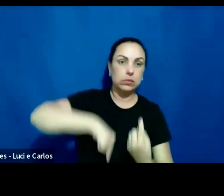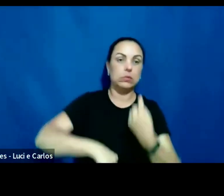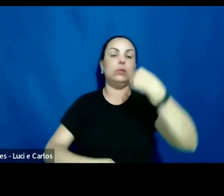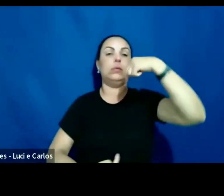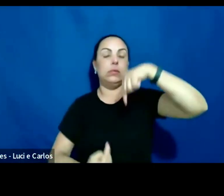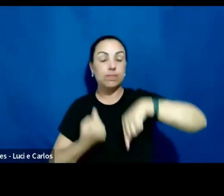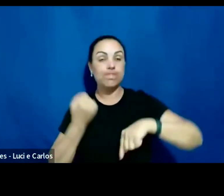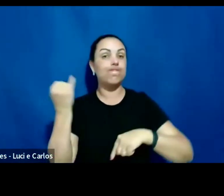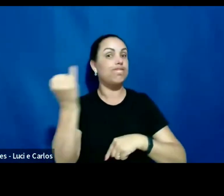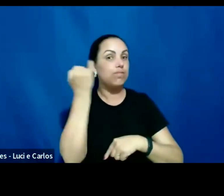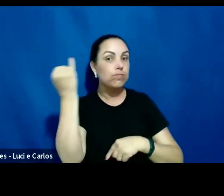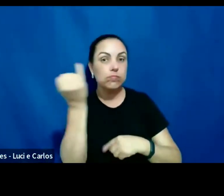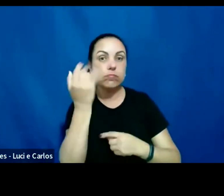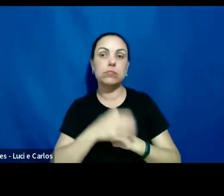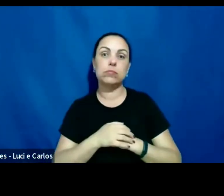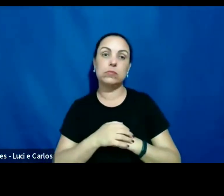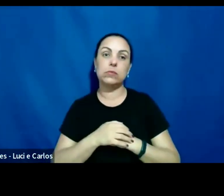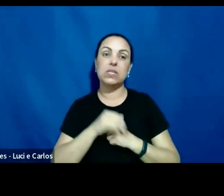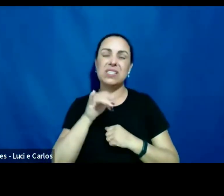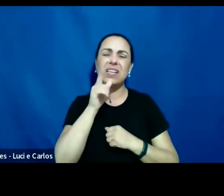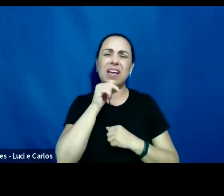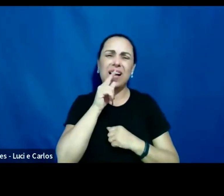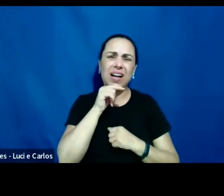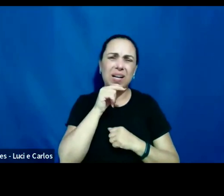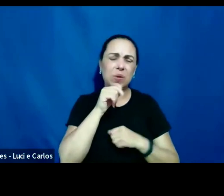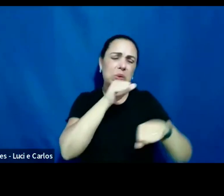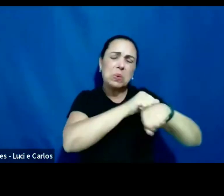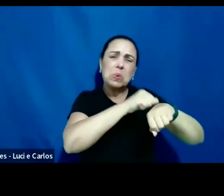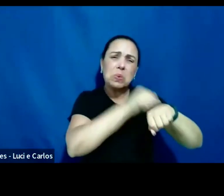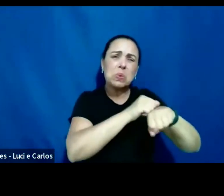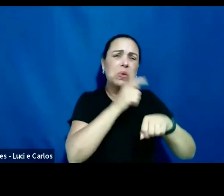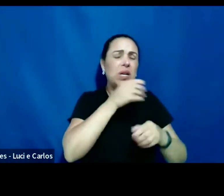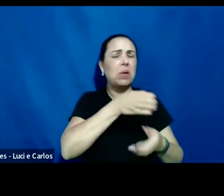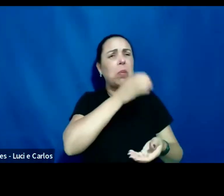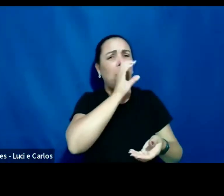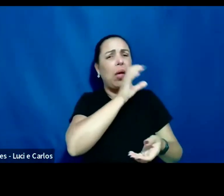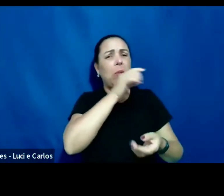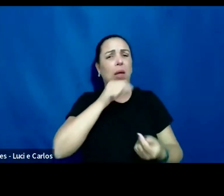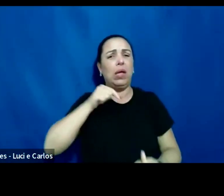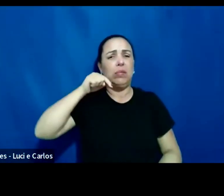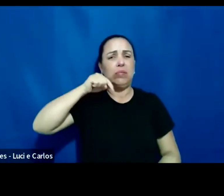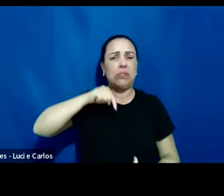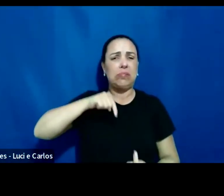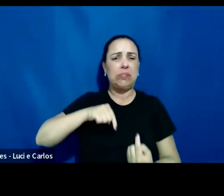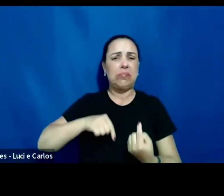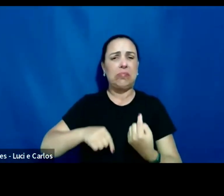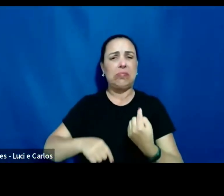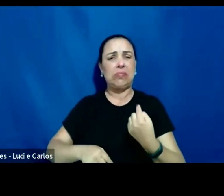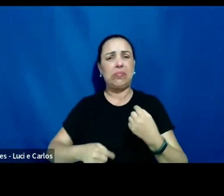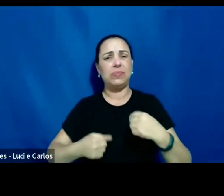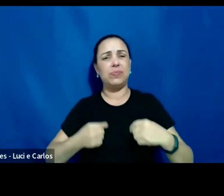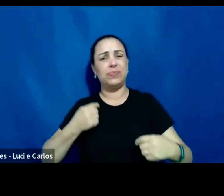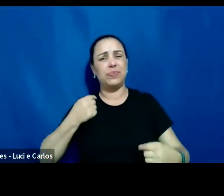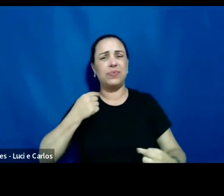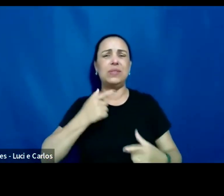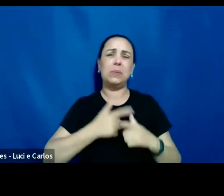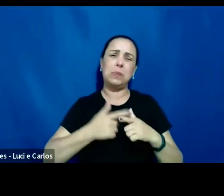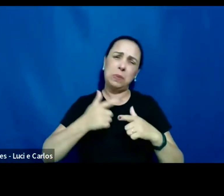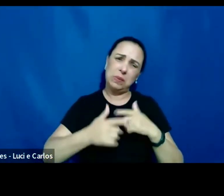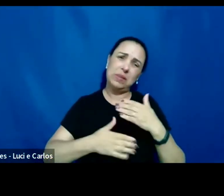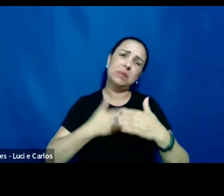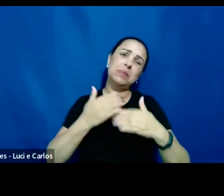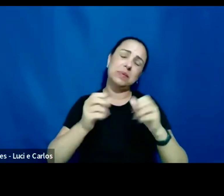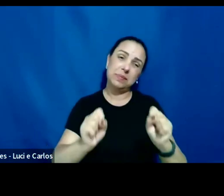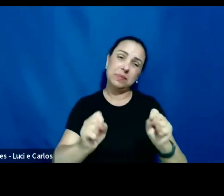boa, você tem mais propensão a isso. Então a água é fundamental.